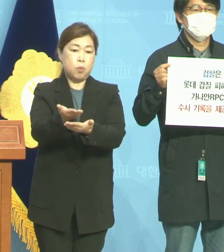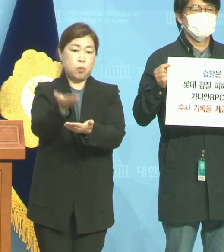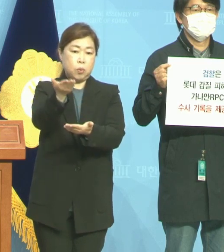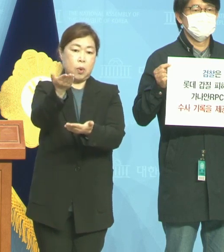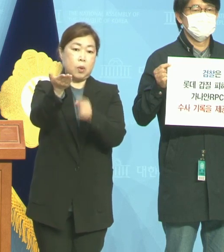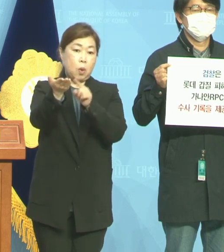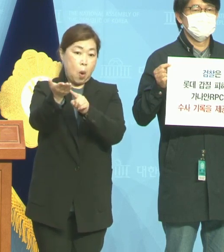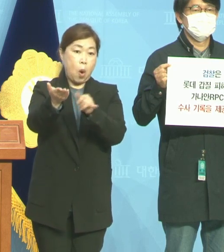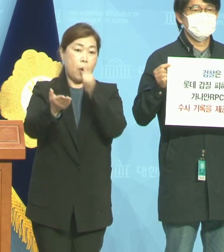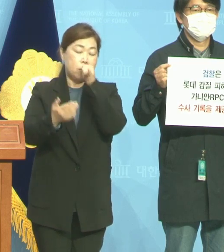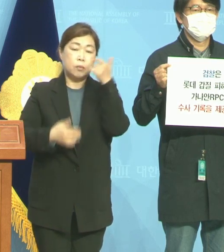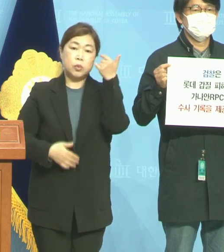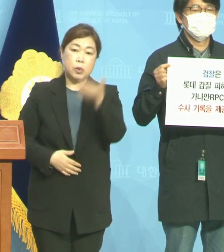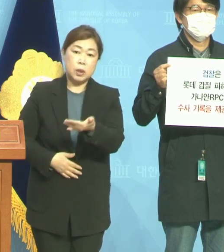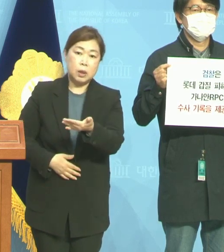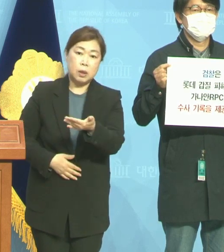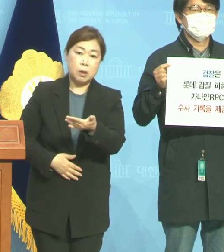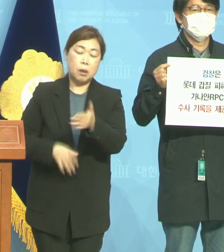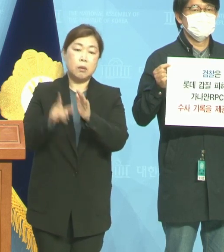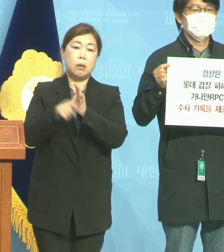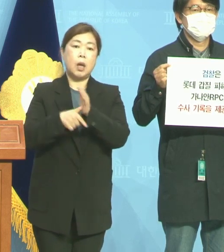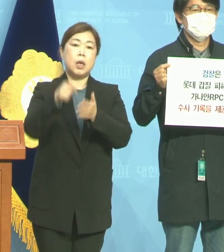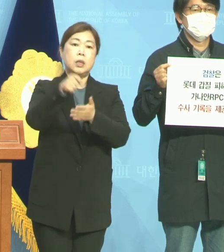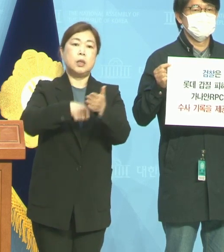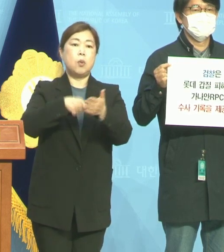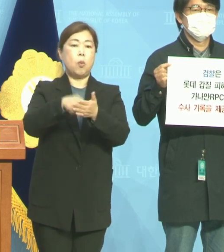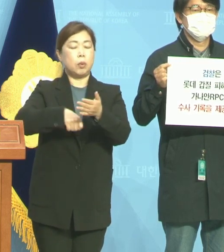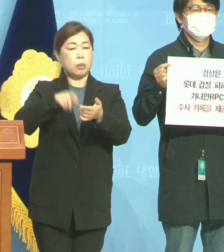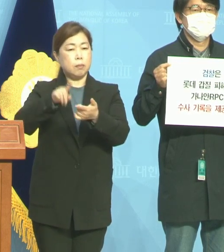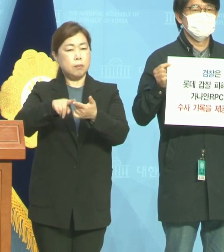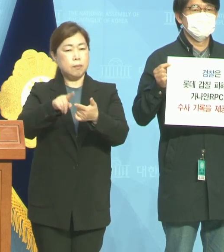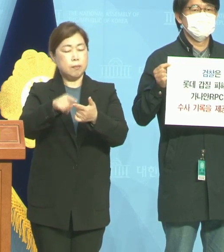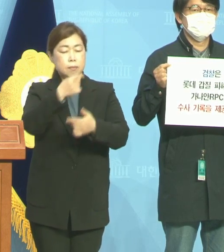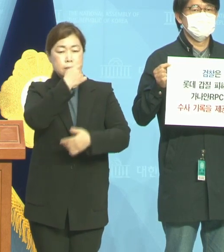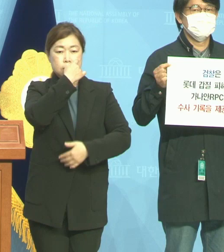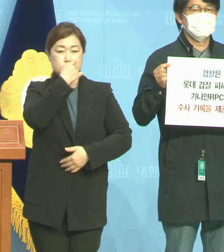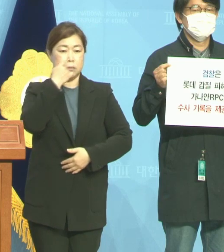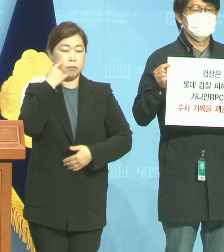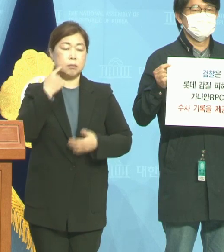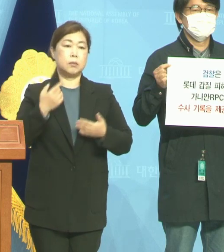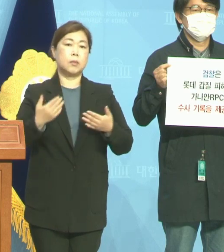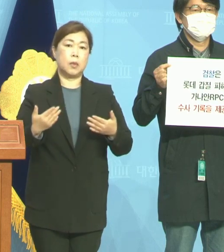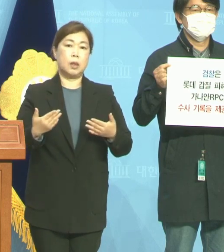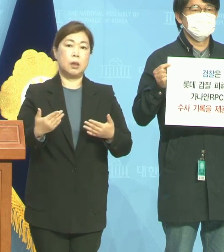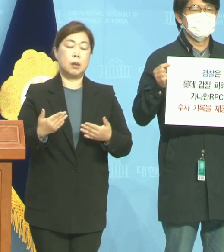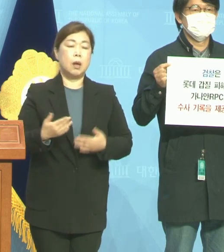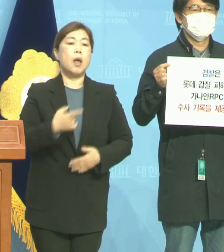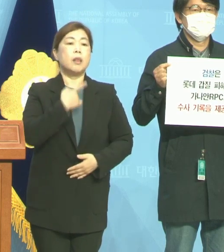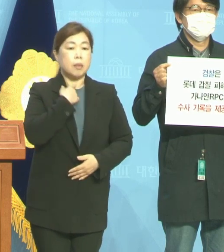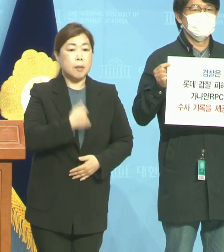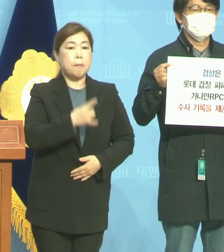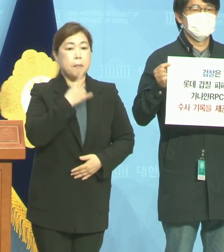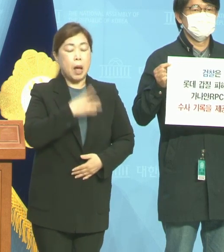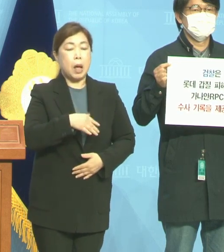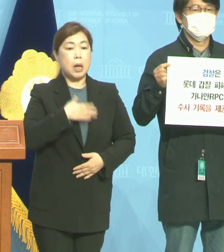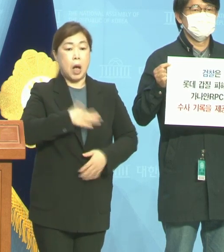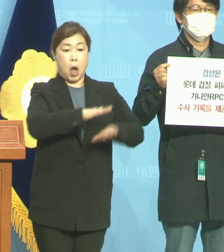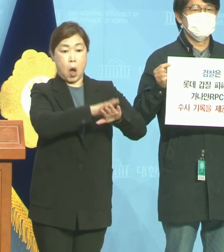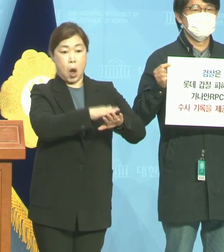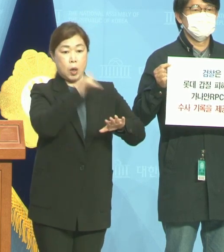에 무려 찜한 기록에 전제 여부를 확인하고 있다 는 답변만 받았을 뿐입니다